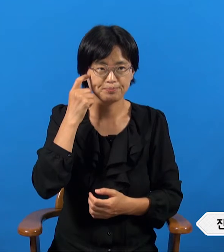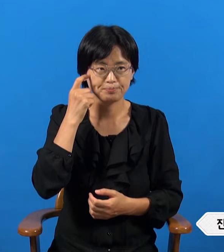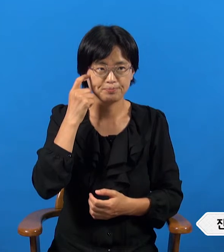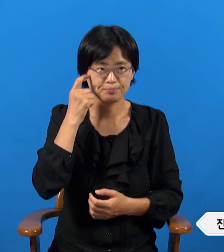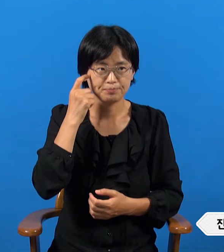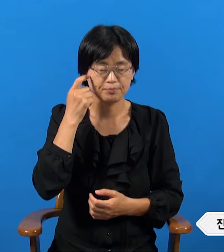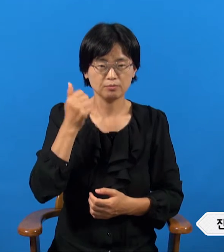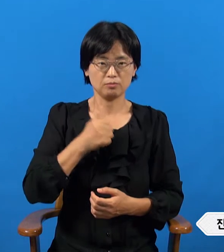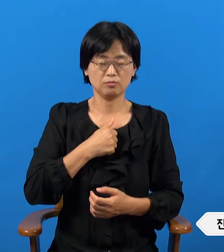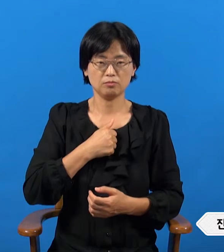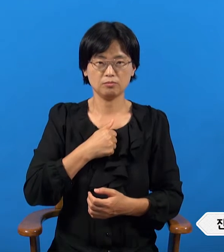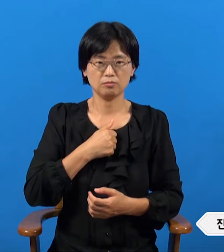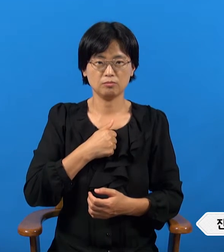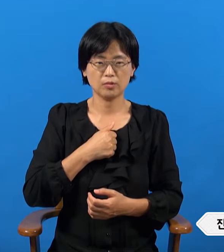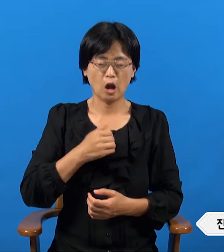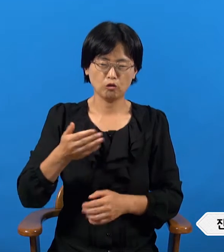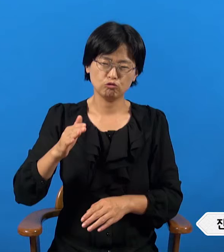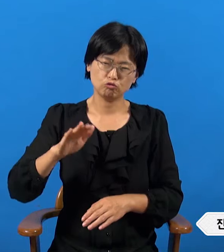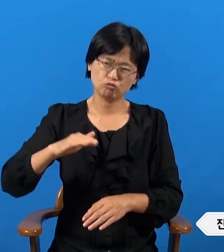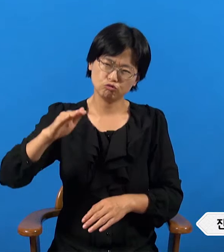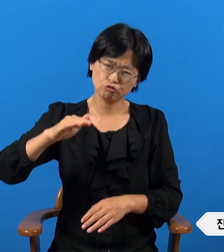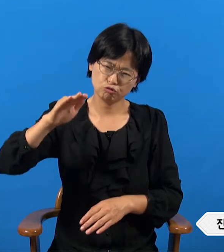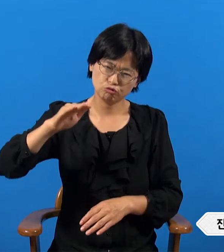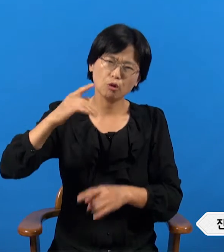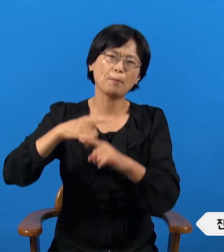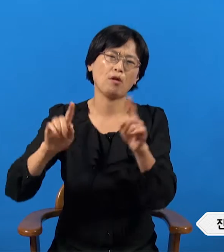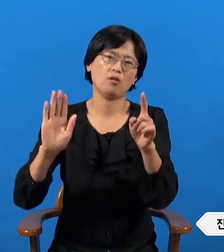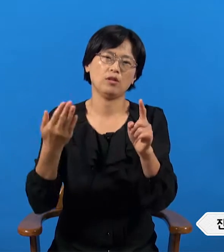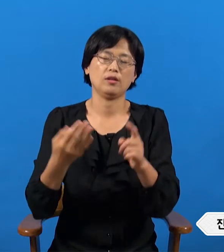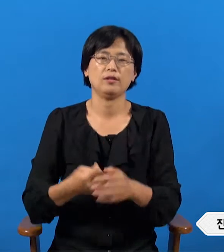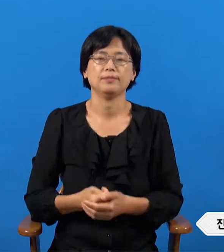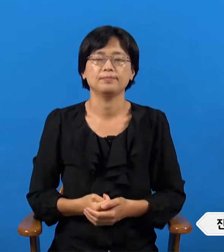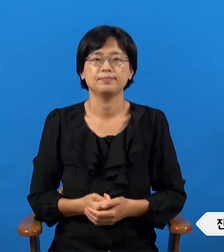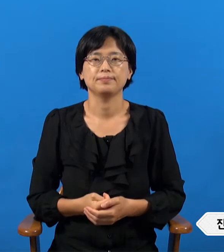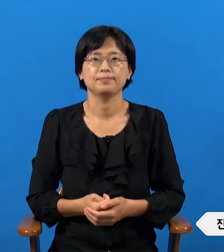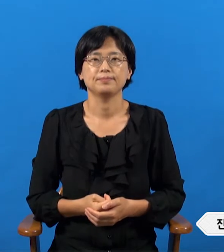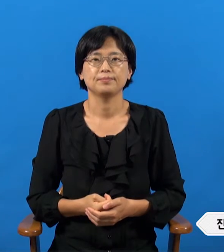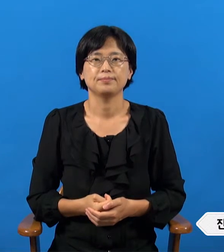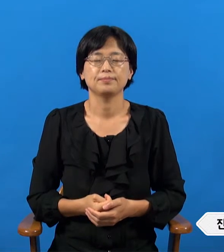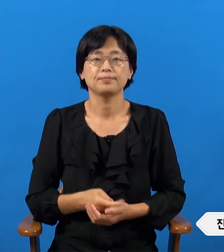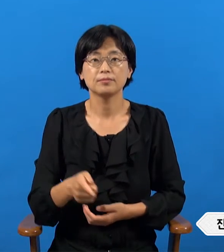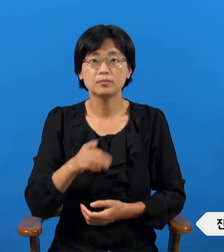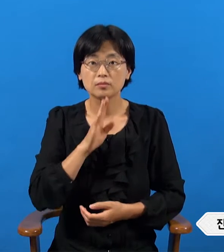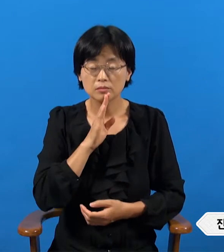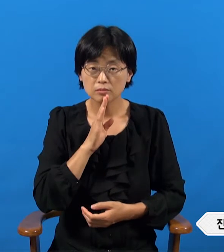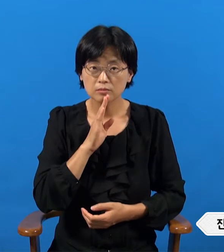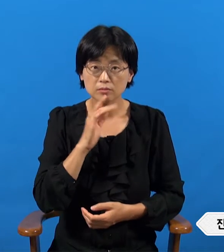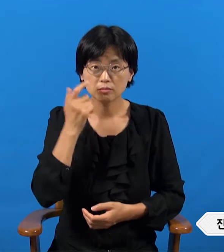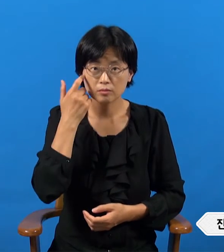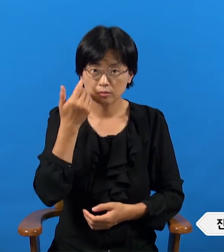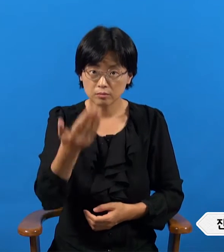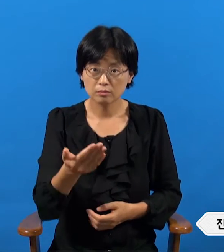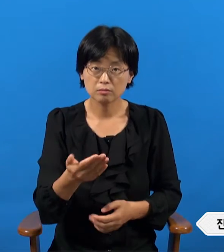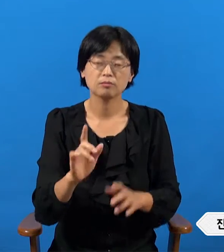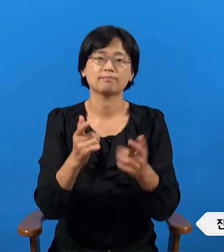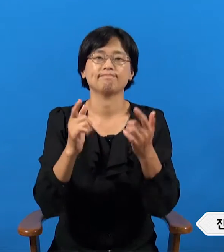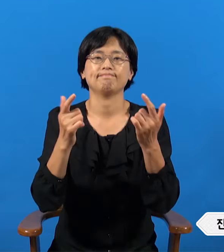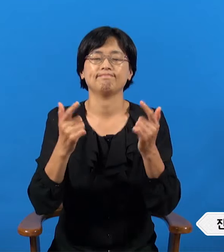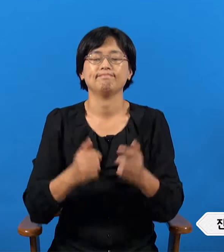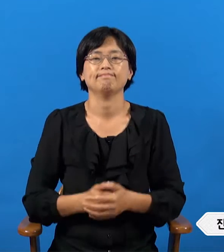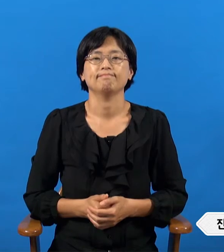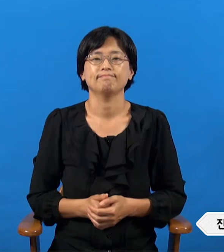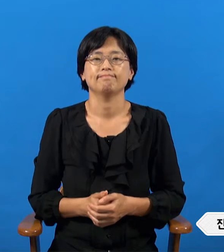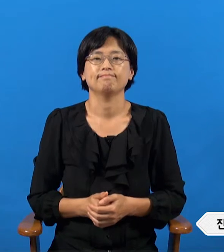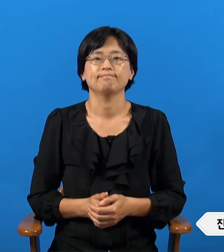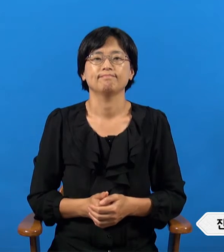인격의 등급을 결정해 버리는 것을 보게 됩니다. 그런데 그것이 정말 그런가요?